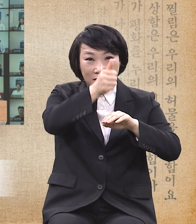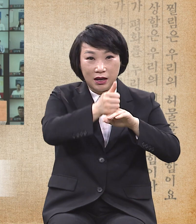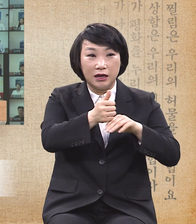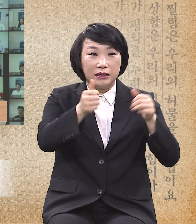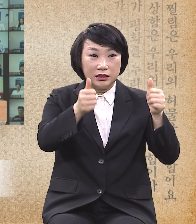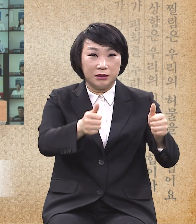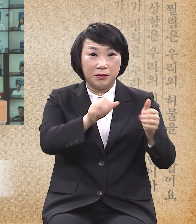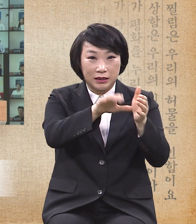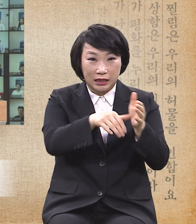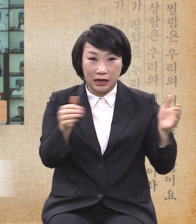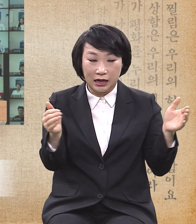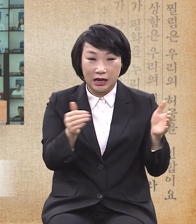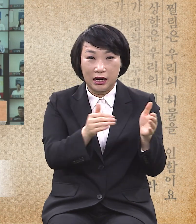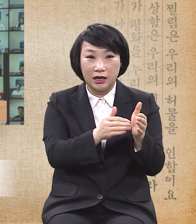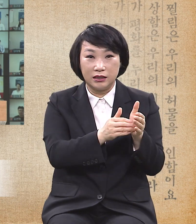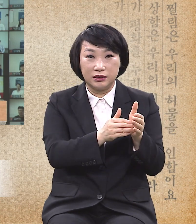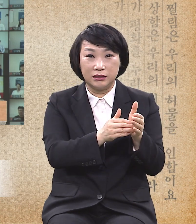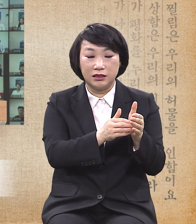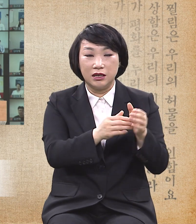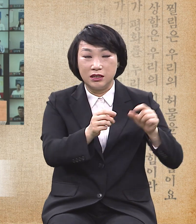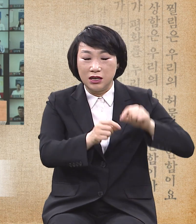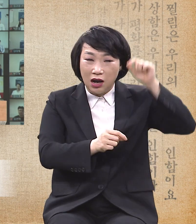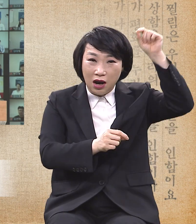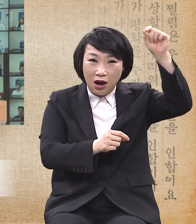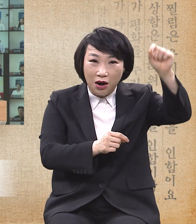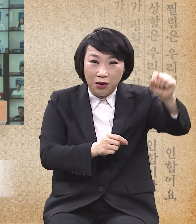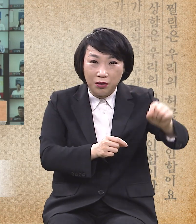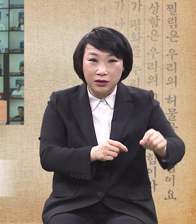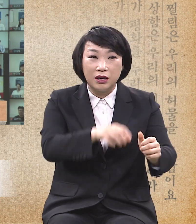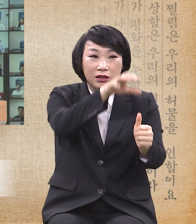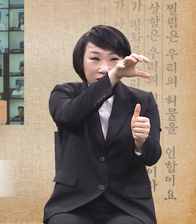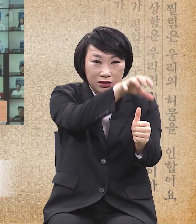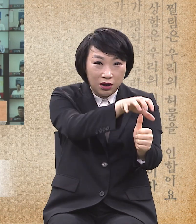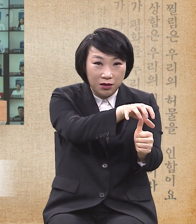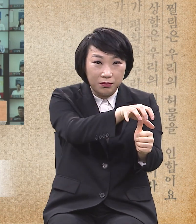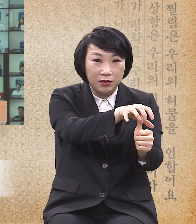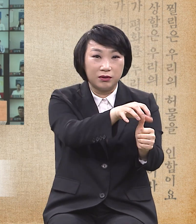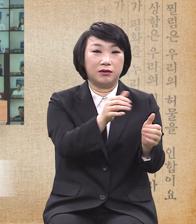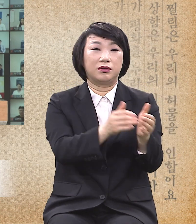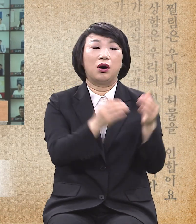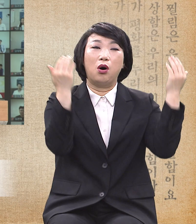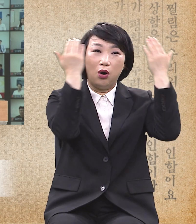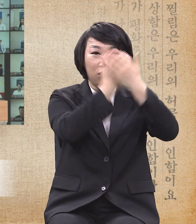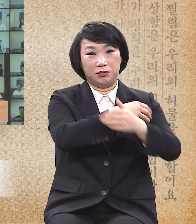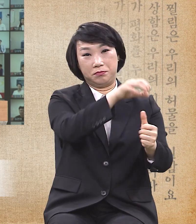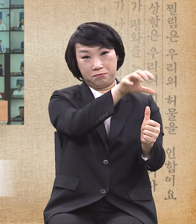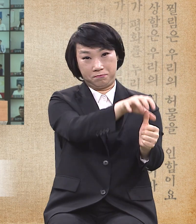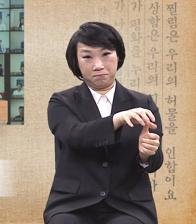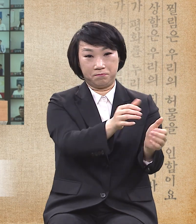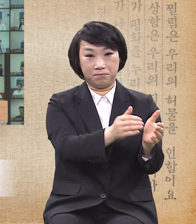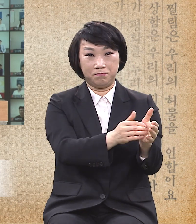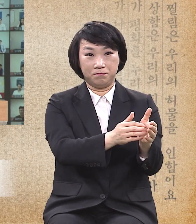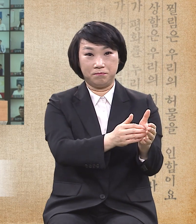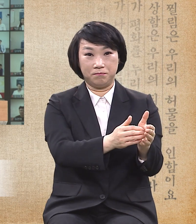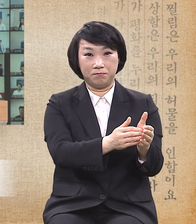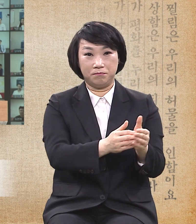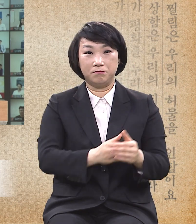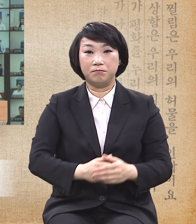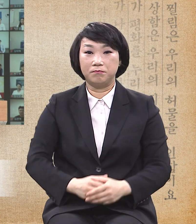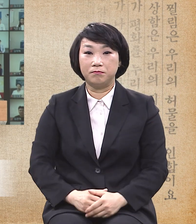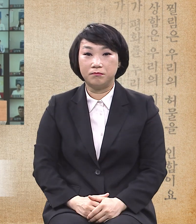큰 날의 심판 때까지 영원한 결박으로 흑암에 가두셨으며